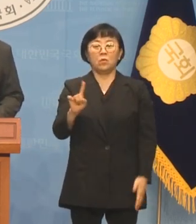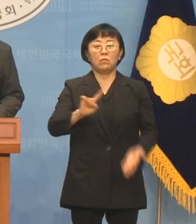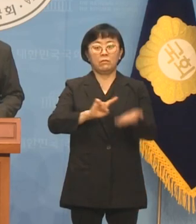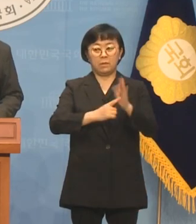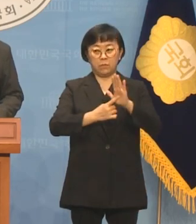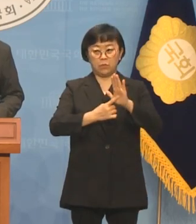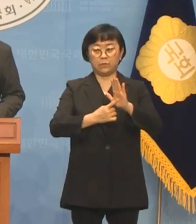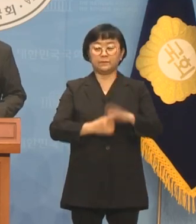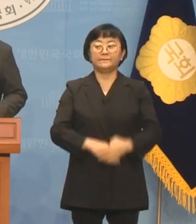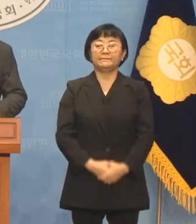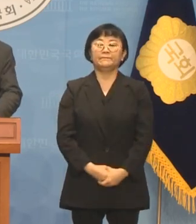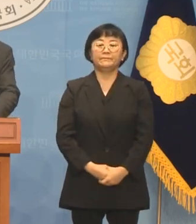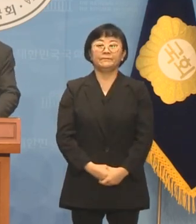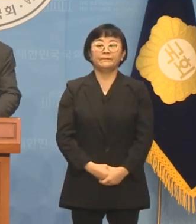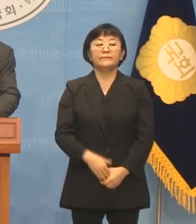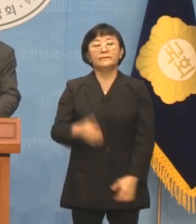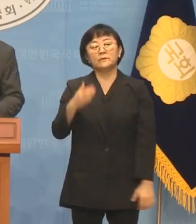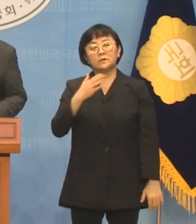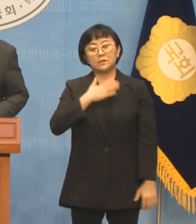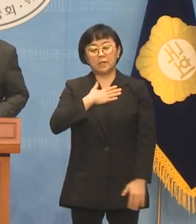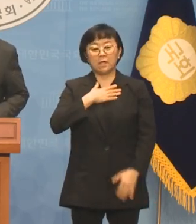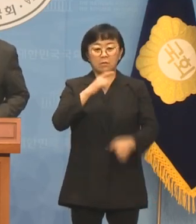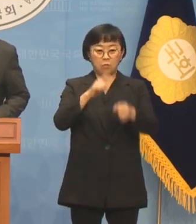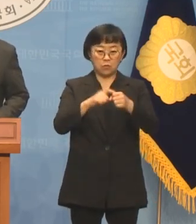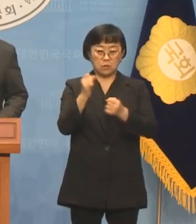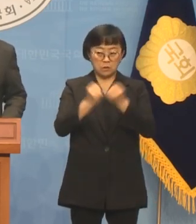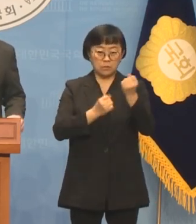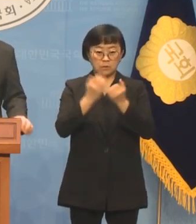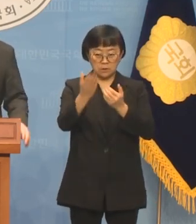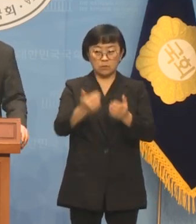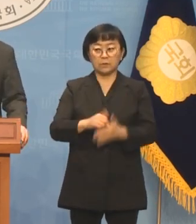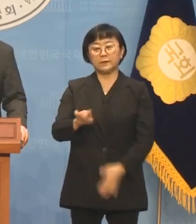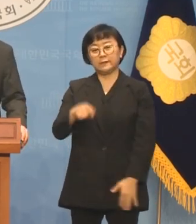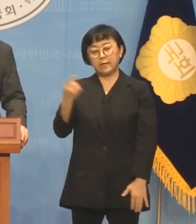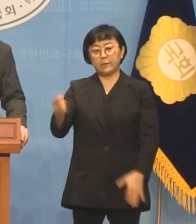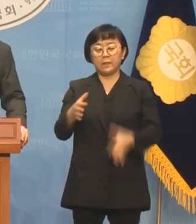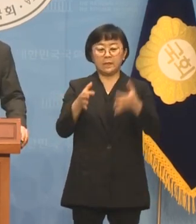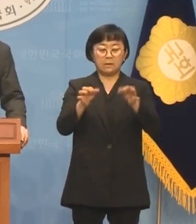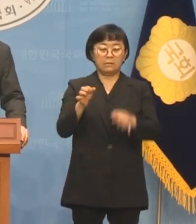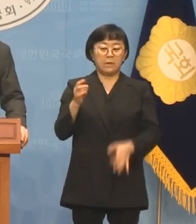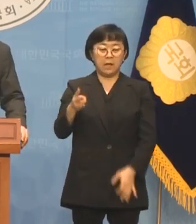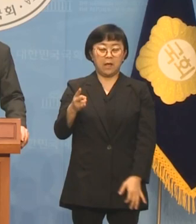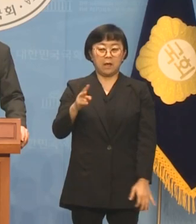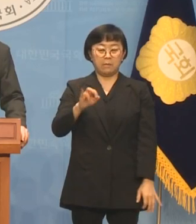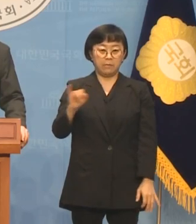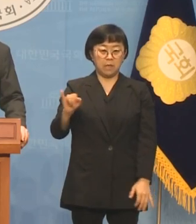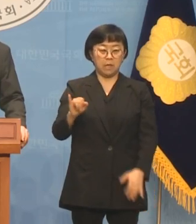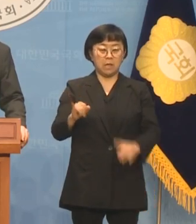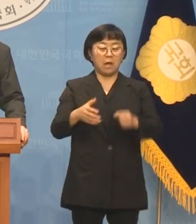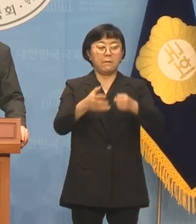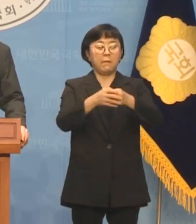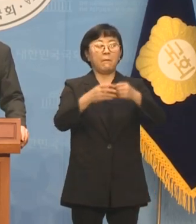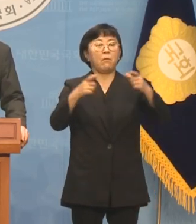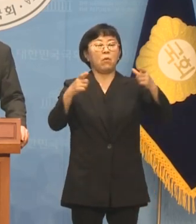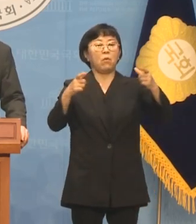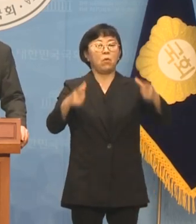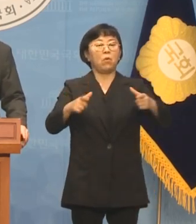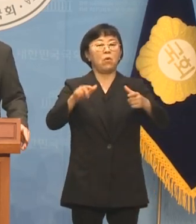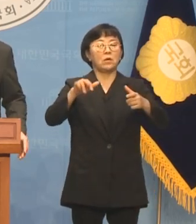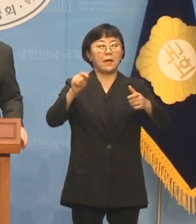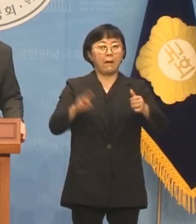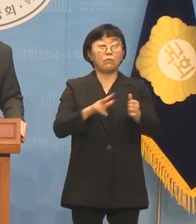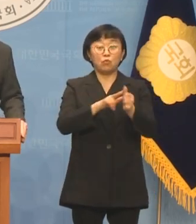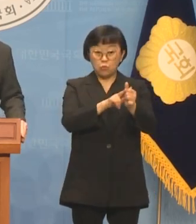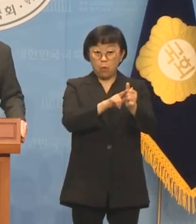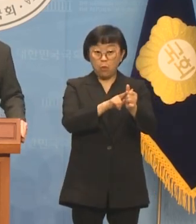발표를 하겠습니다. 먼저 제가 취지를 말씀드리고 그리고 김혜미 마포갑 후보이기도 하고 대변인도 하신